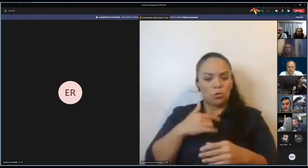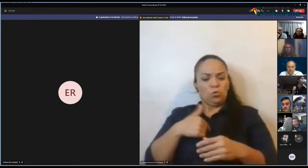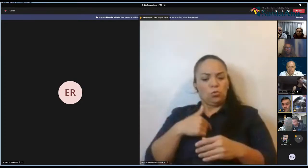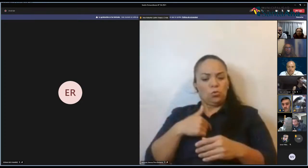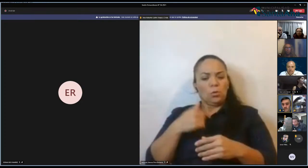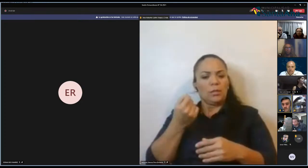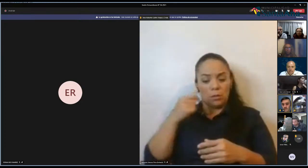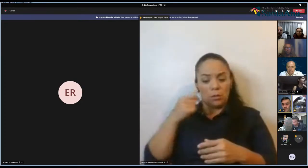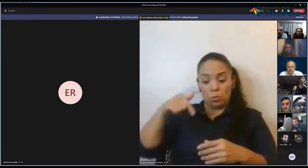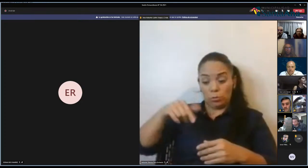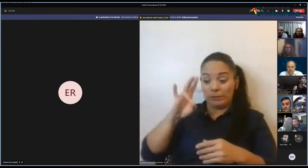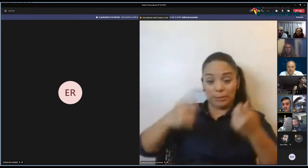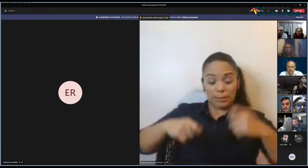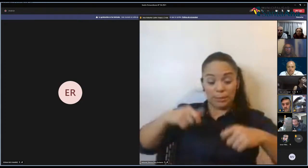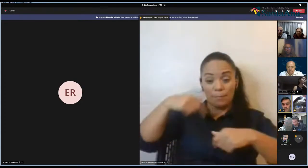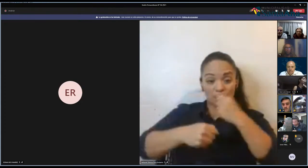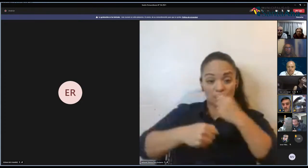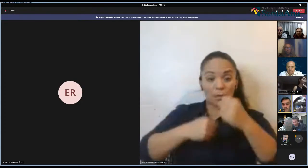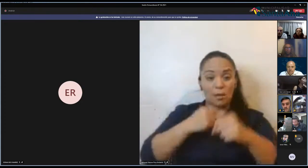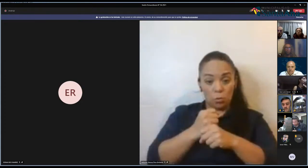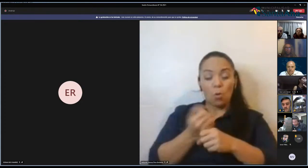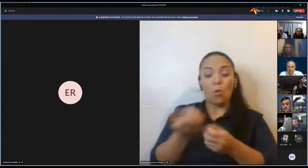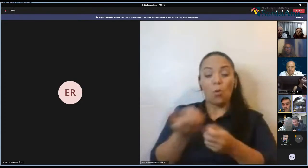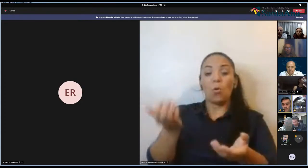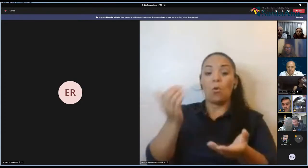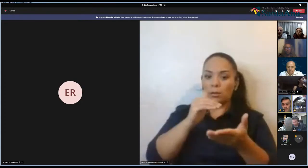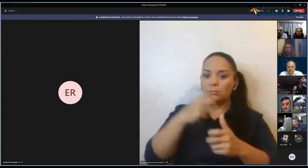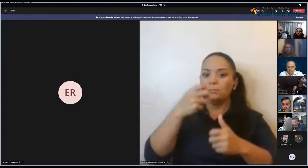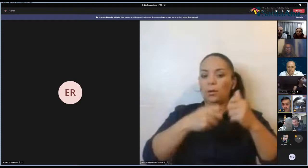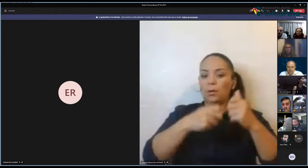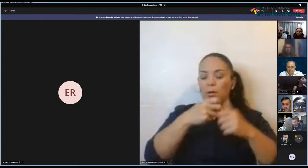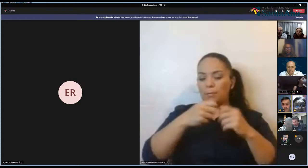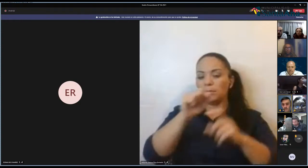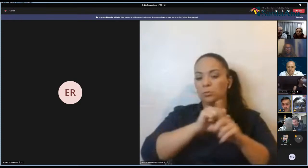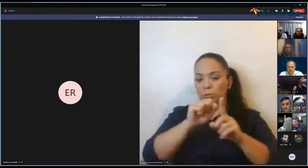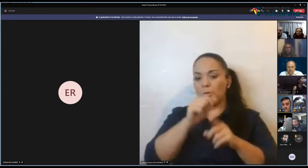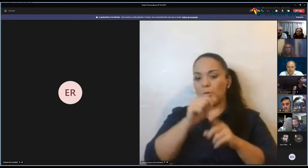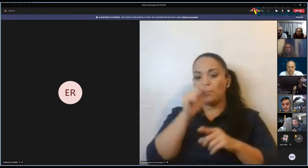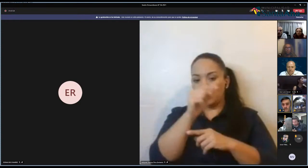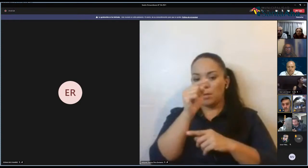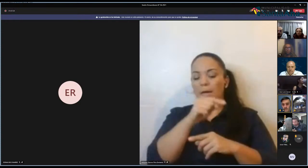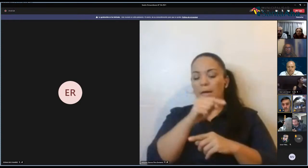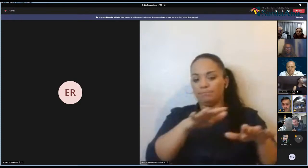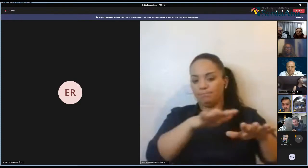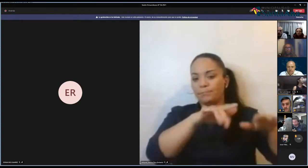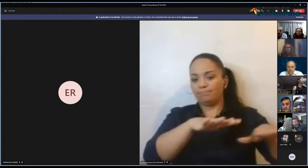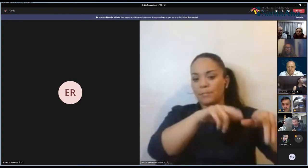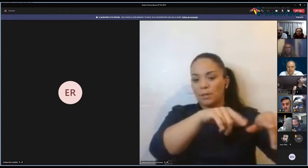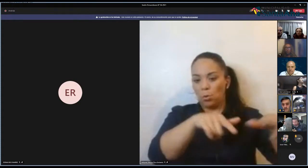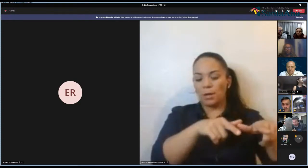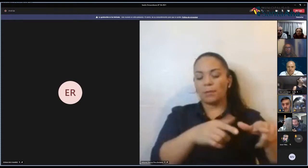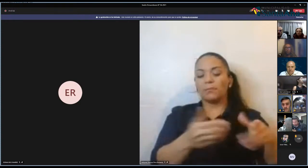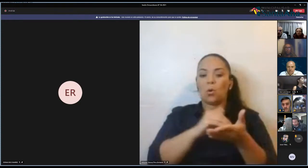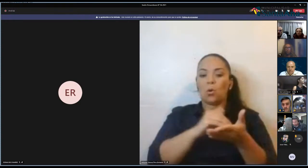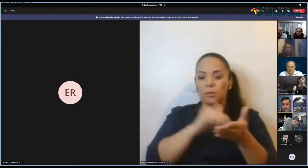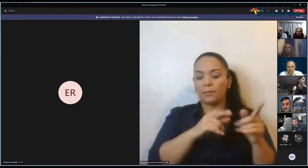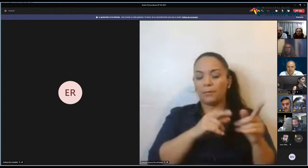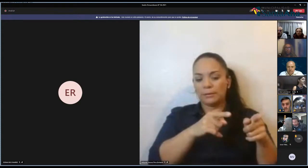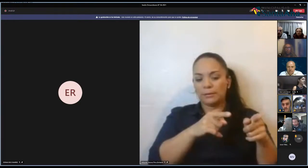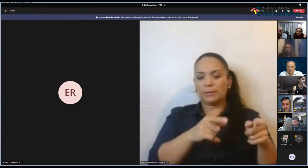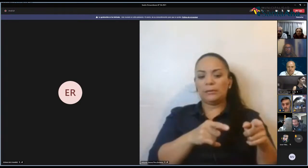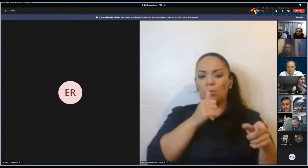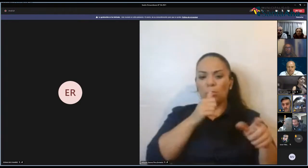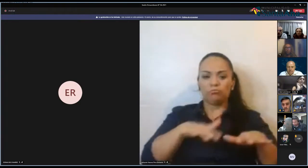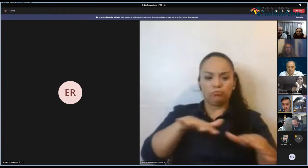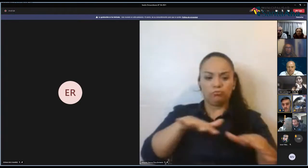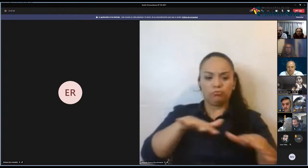este año por tener una problemática y en la zona hubiera que volver a tener inundaciones y